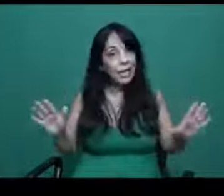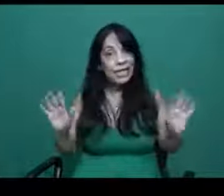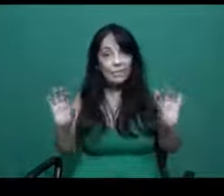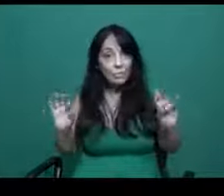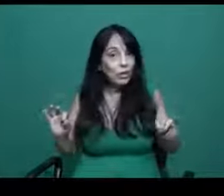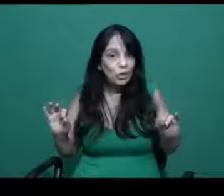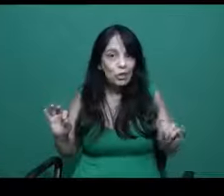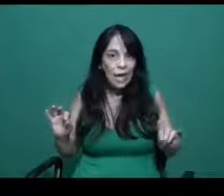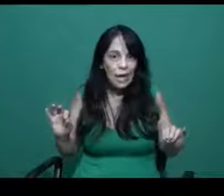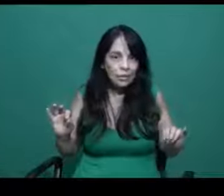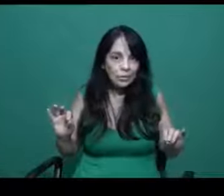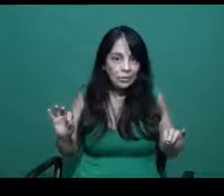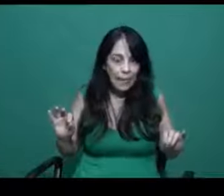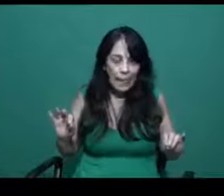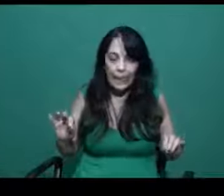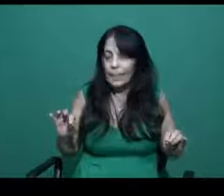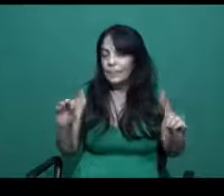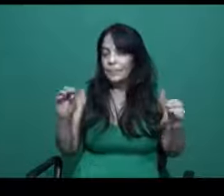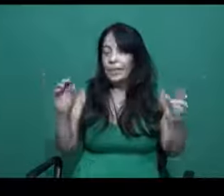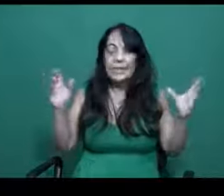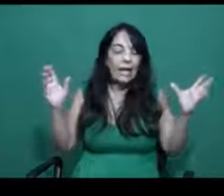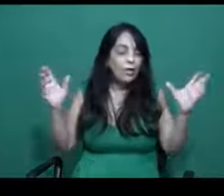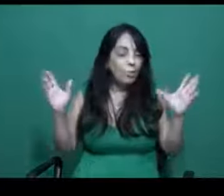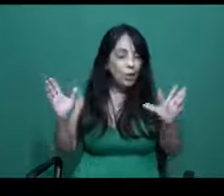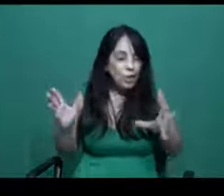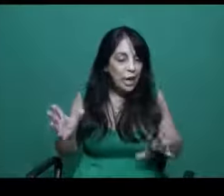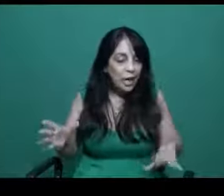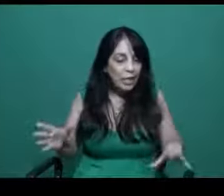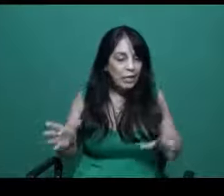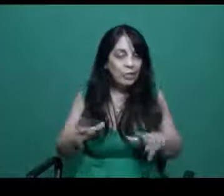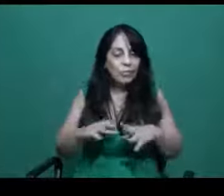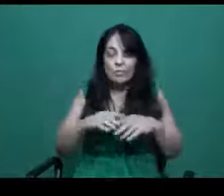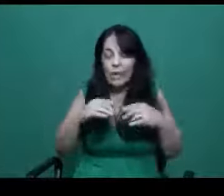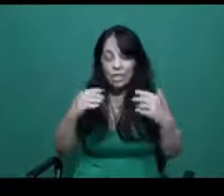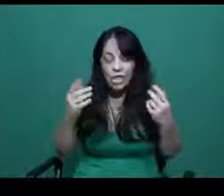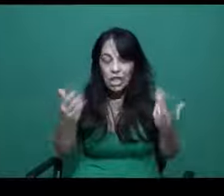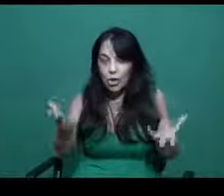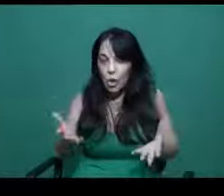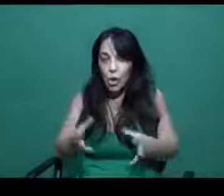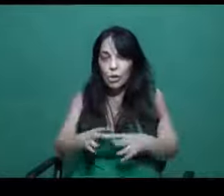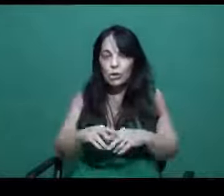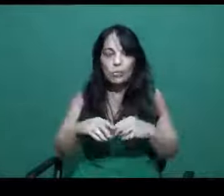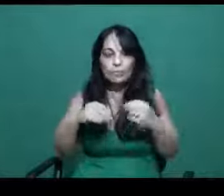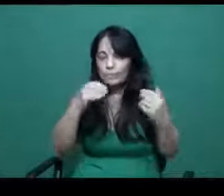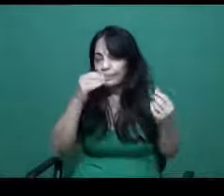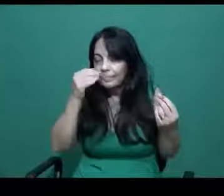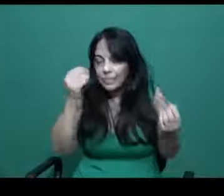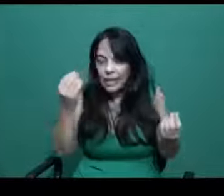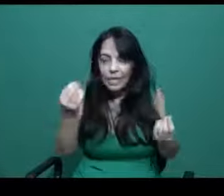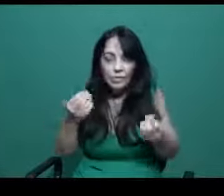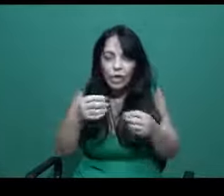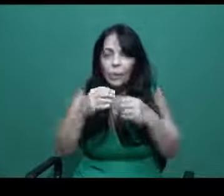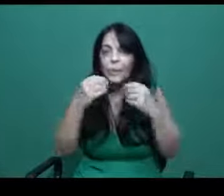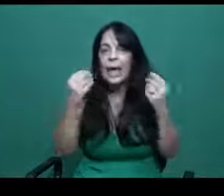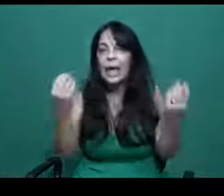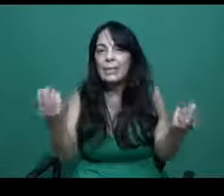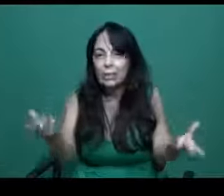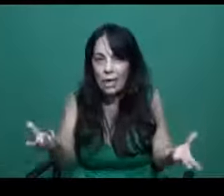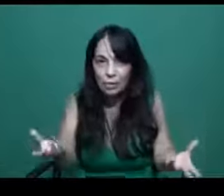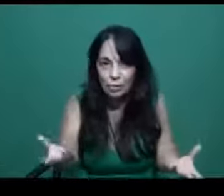desse muito certo. E daí o bolo saiu, estava cheiroso, aí foi o prêmio da